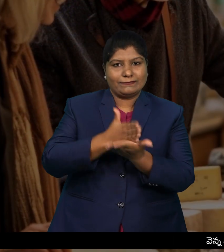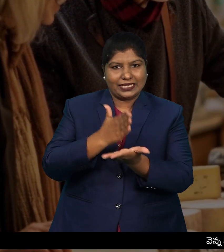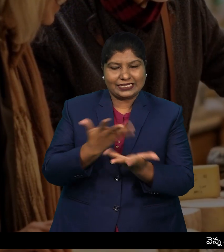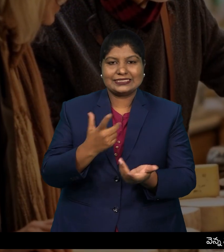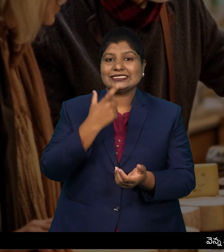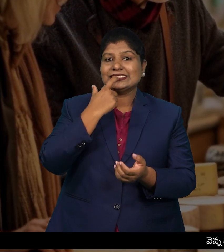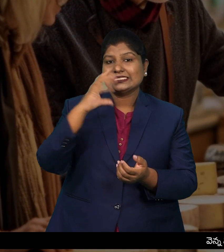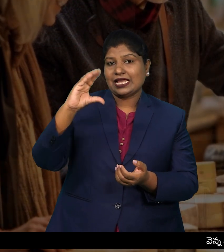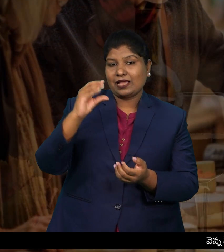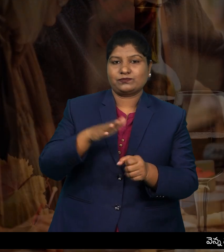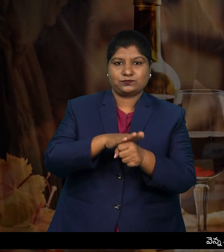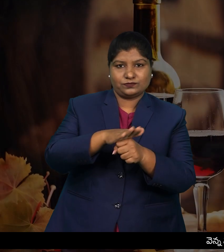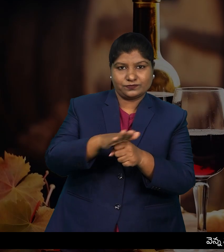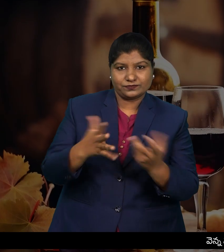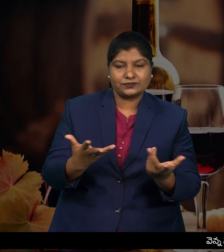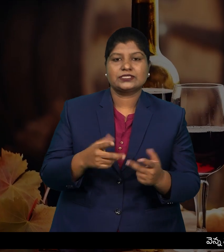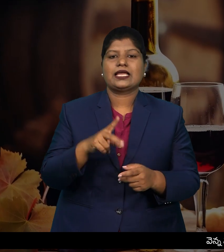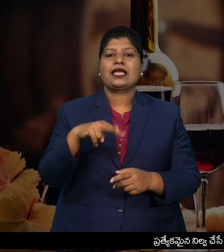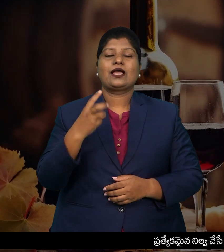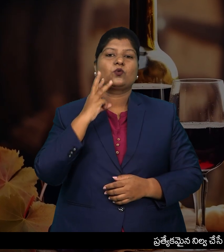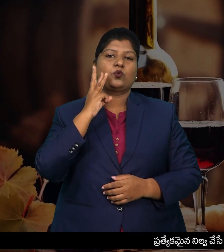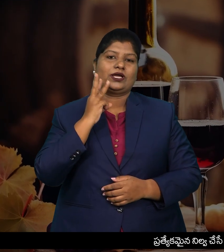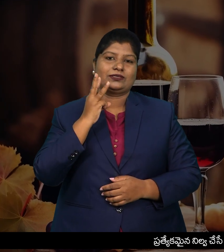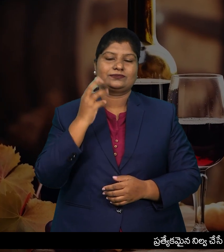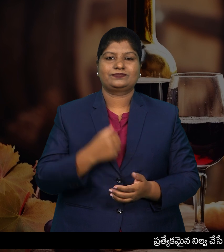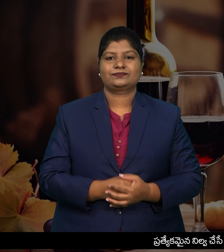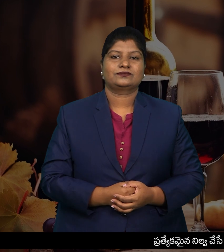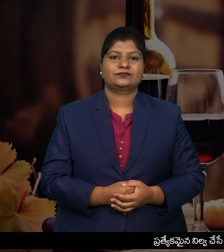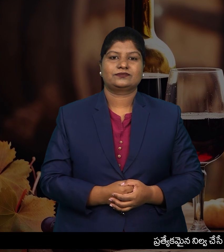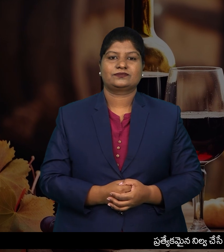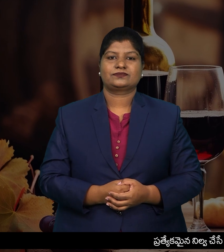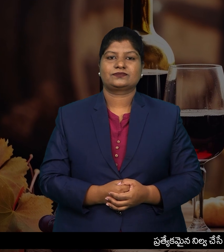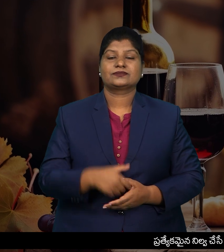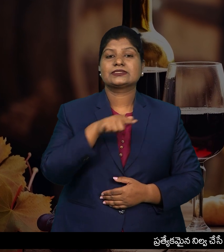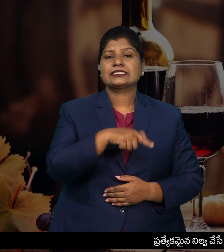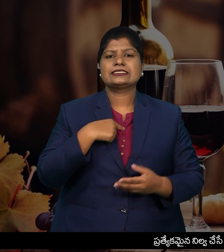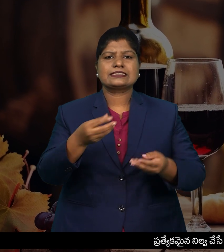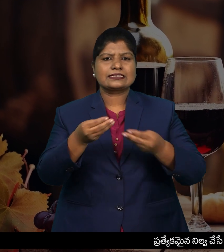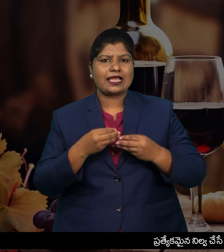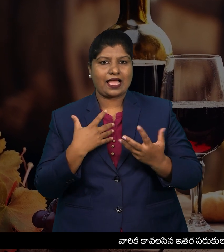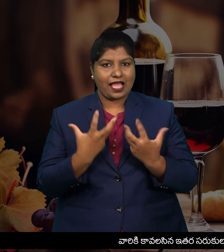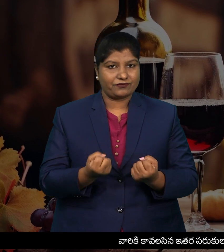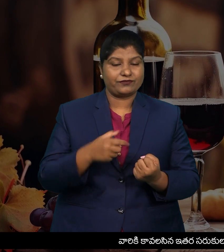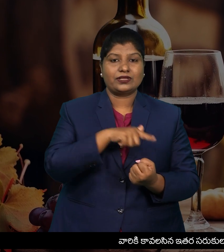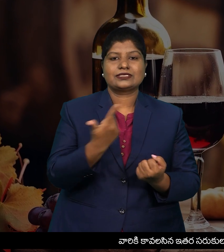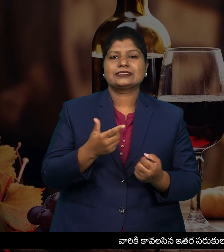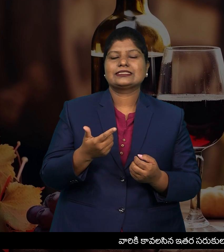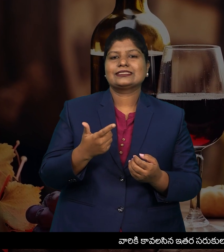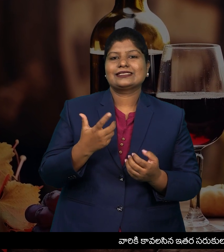వెన్న మరియు వైన్ కోసం ప్రత్యేకమైన నిల్వ చేసే ప్రదేశాలను ఏర్పాటు చేసుకుంటారు. వారికి కావలసిన ఇతర